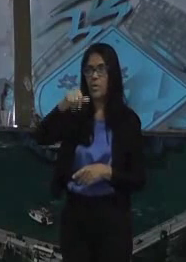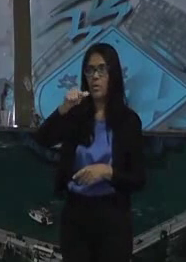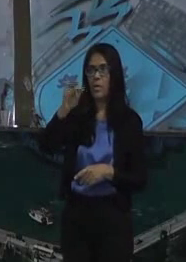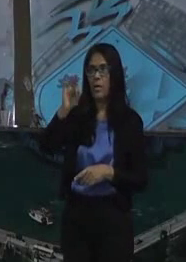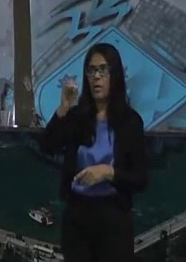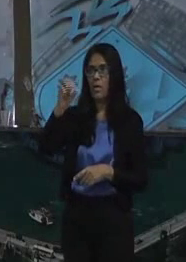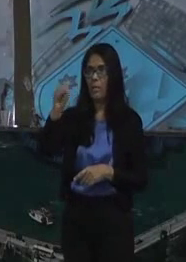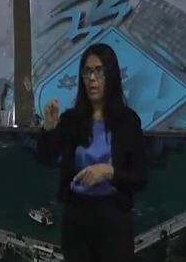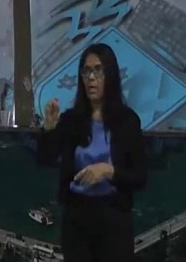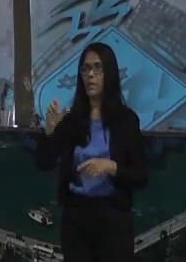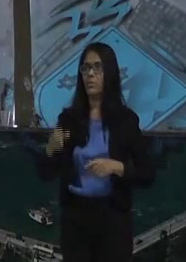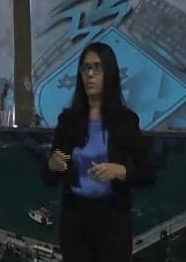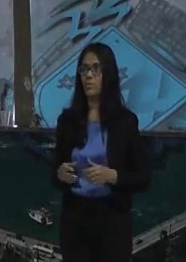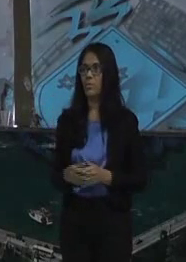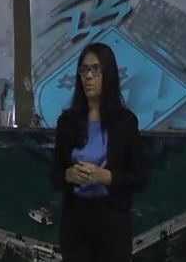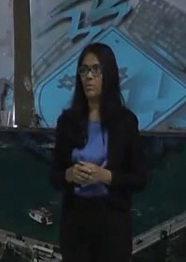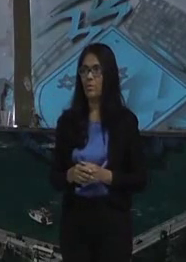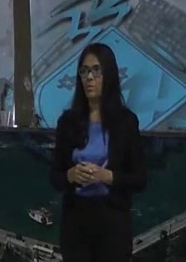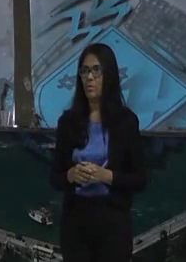amigo vereador, por favor,